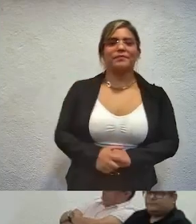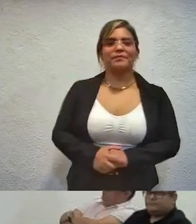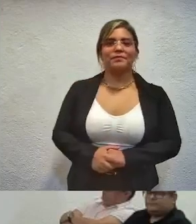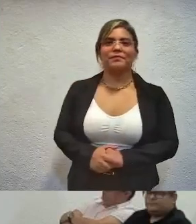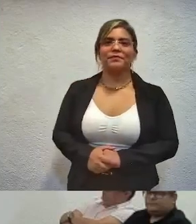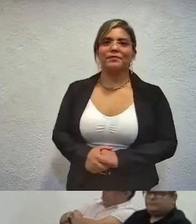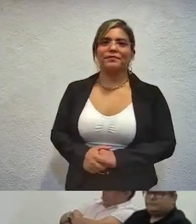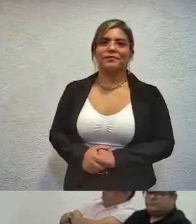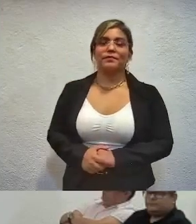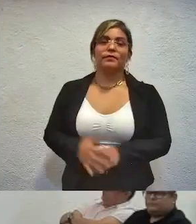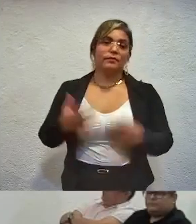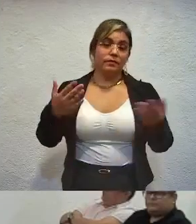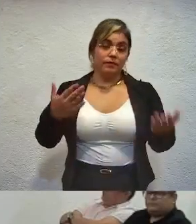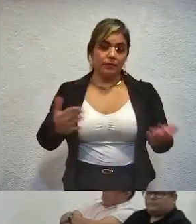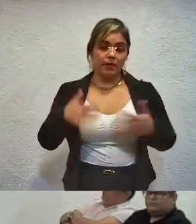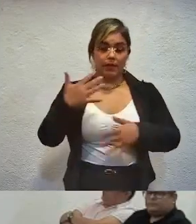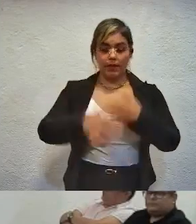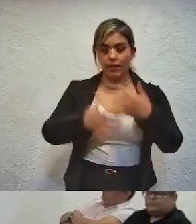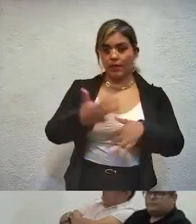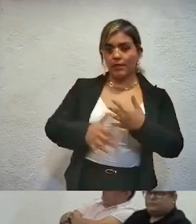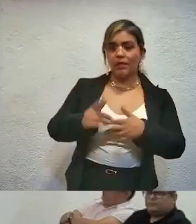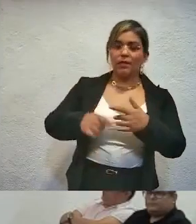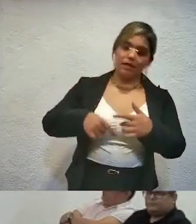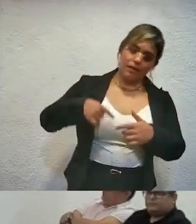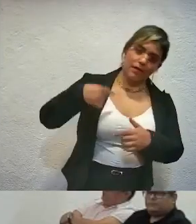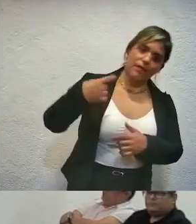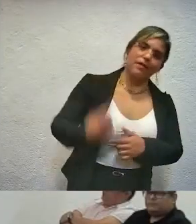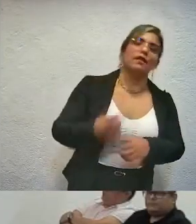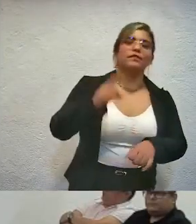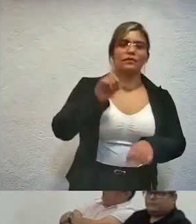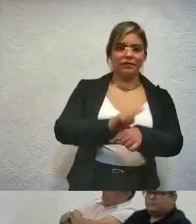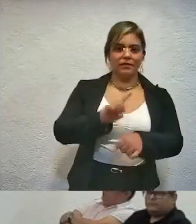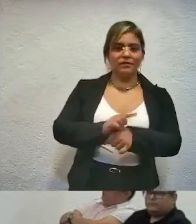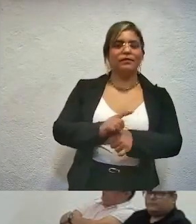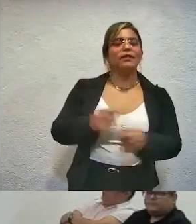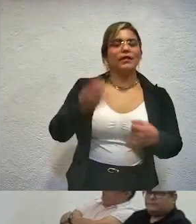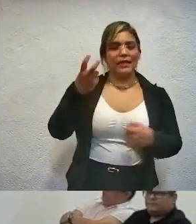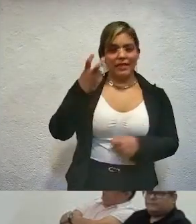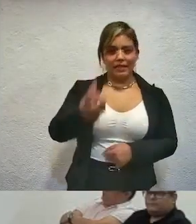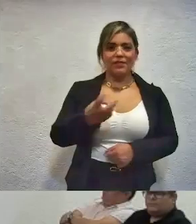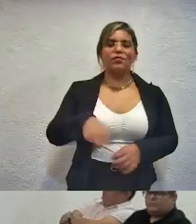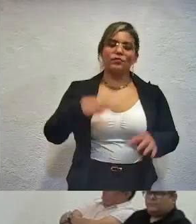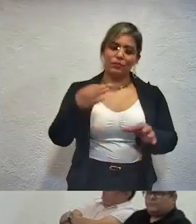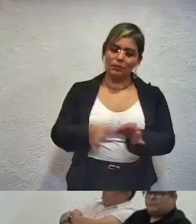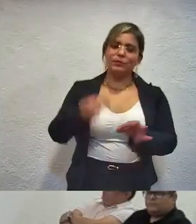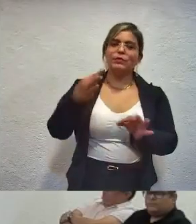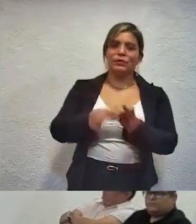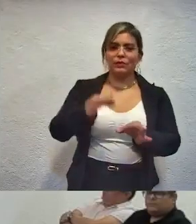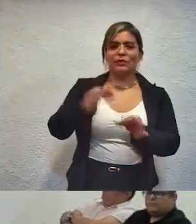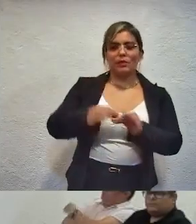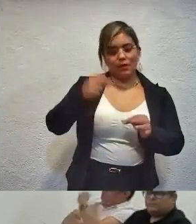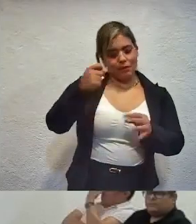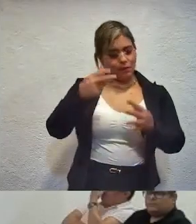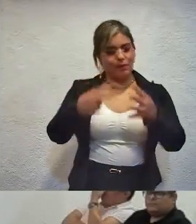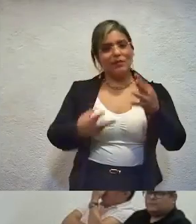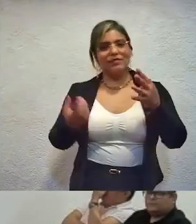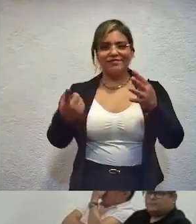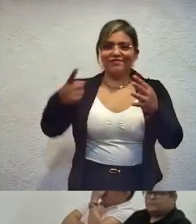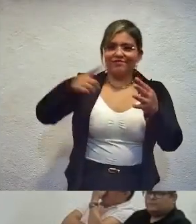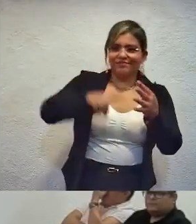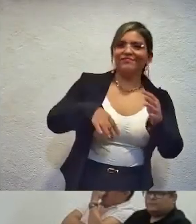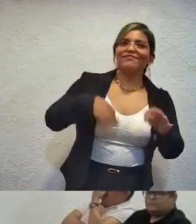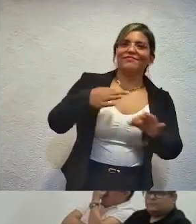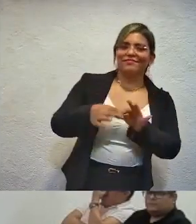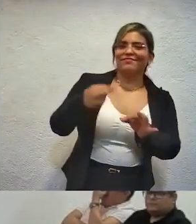Jornada que se realizó dentro de los 15 días siguientes a la emisión de la convocatoria, cumpliendo con todas y cada una de las directrices fijadas en la